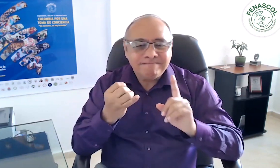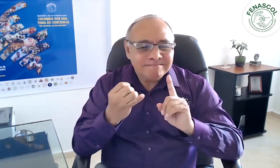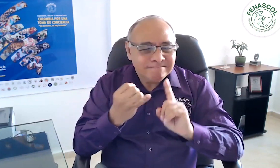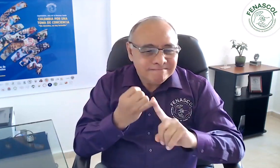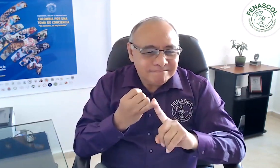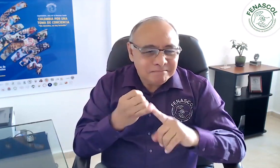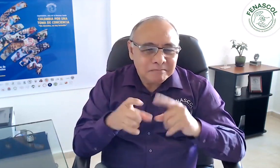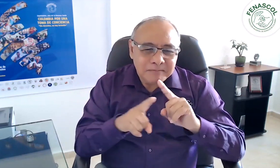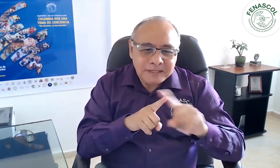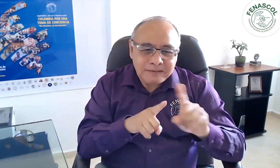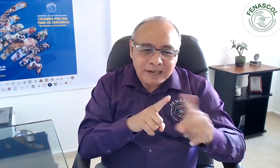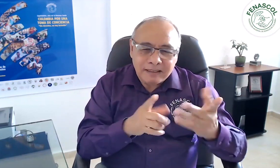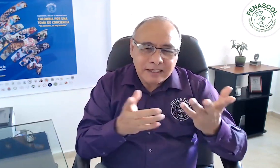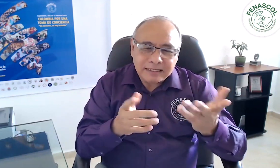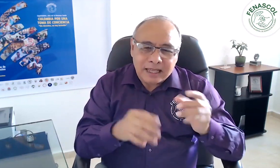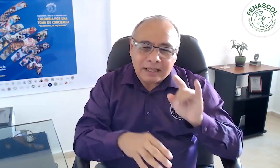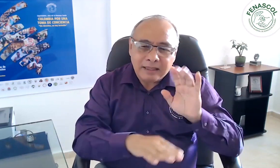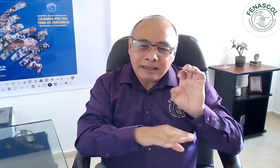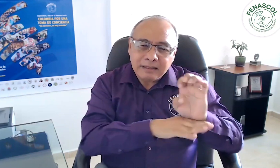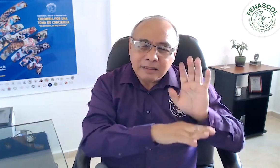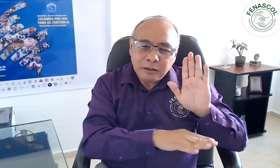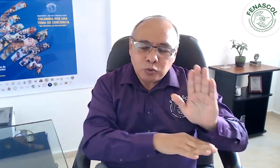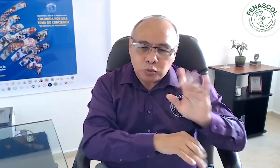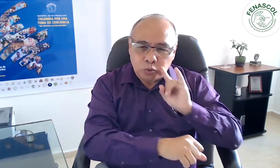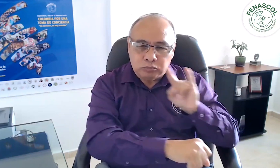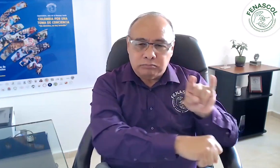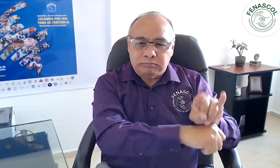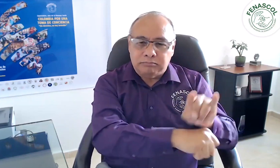a las entidades de control.